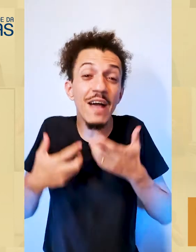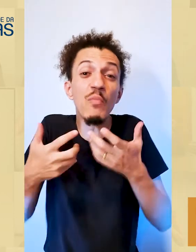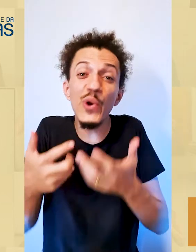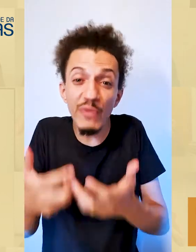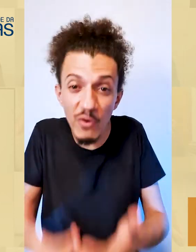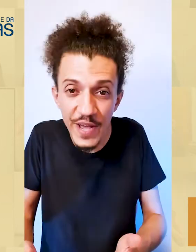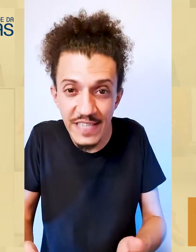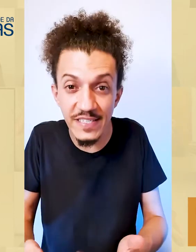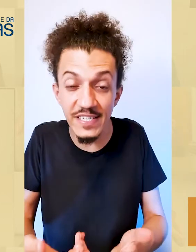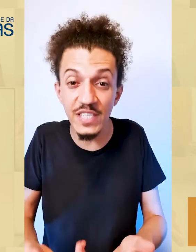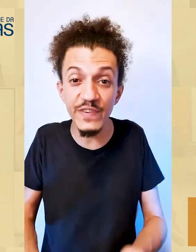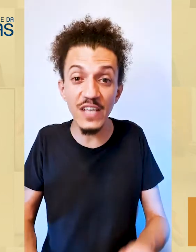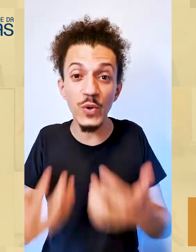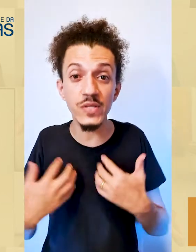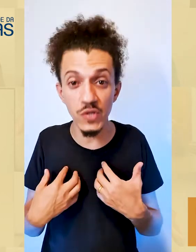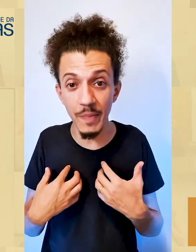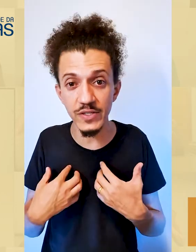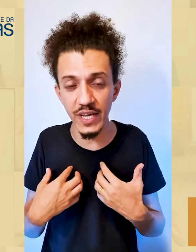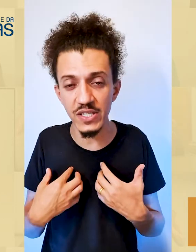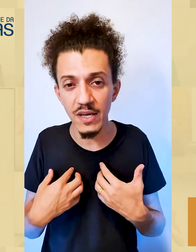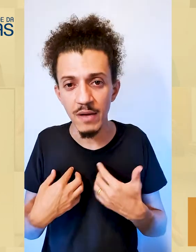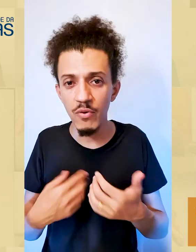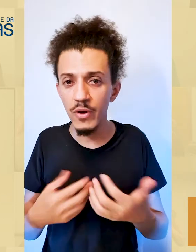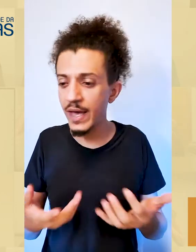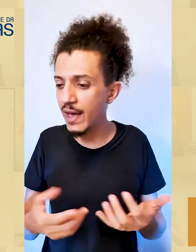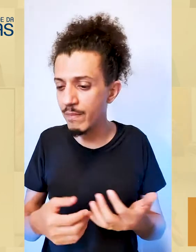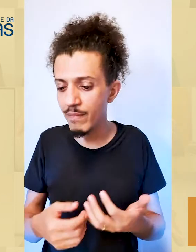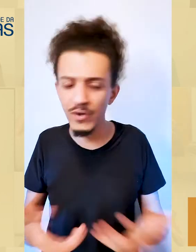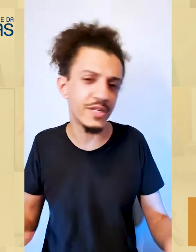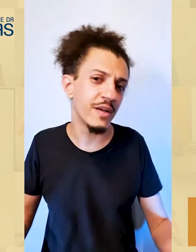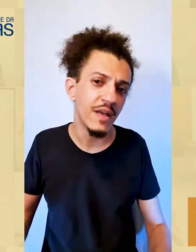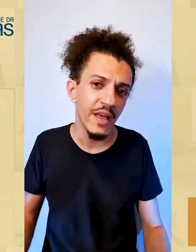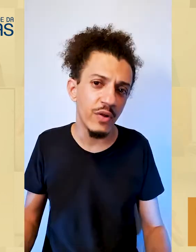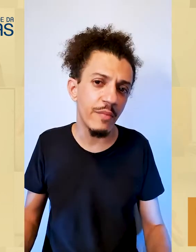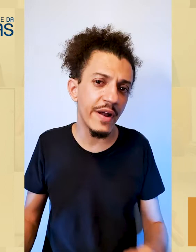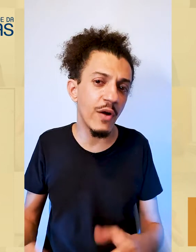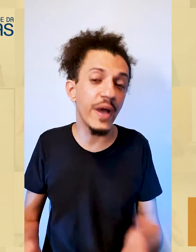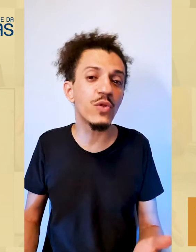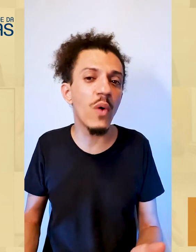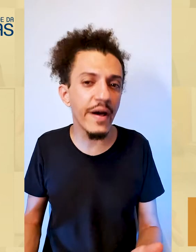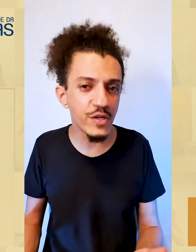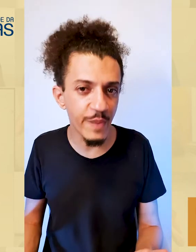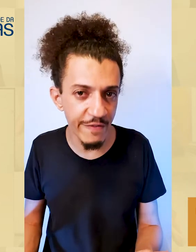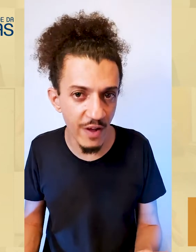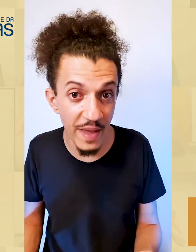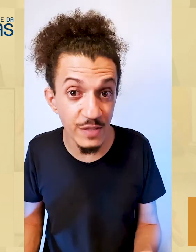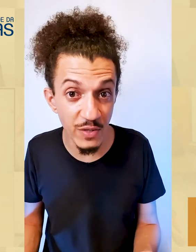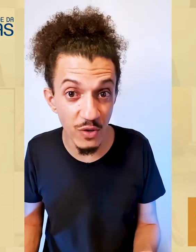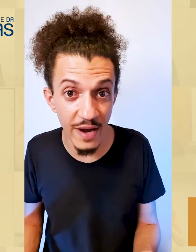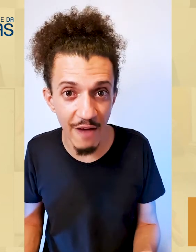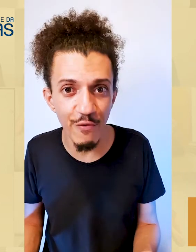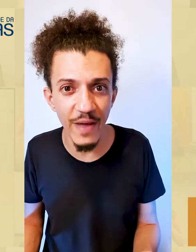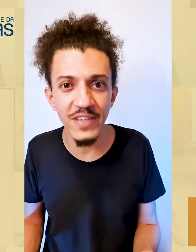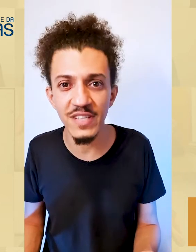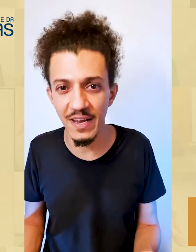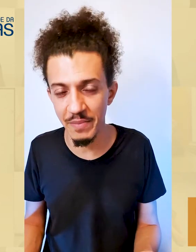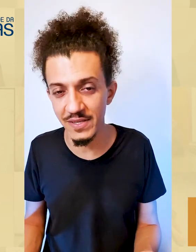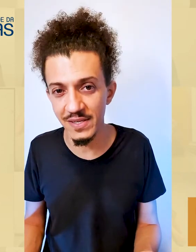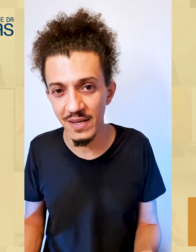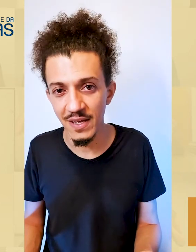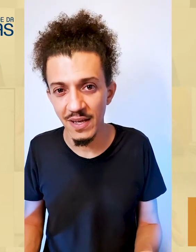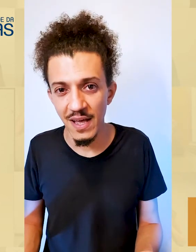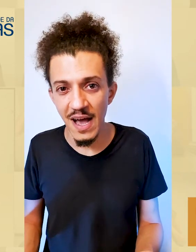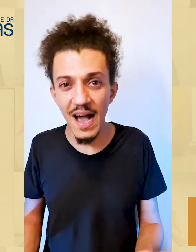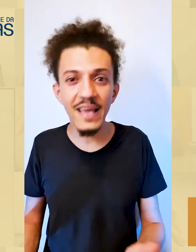gente seria muito egoísta se a gente ficasse com isso só pra gente. Porque, poxa, eu demorei 8 anos para finalmente me tornar fluente na